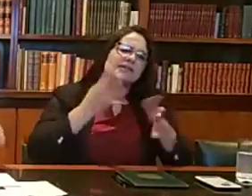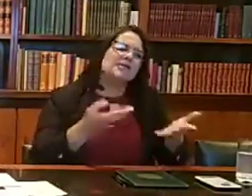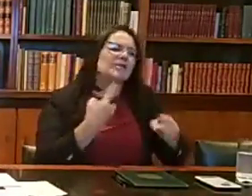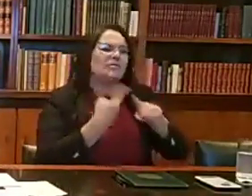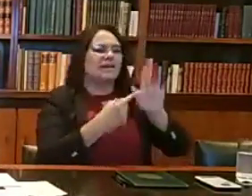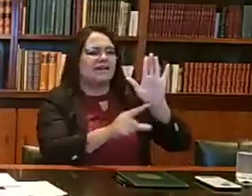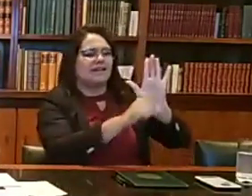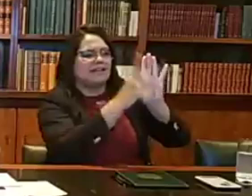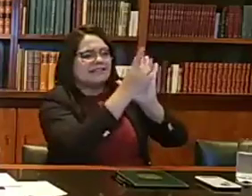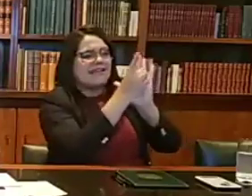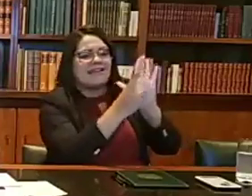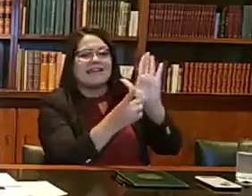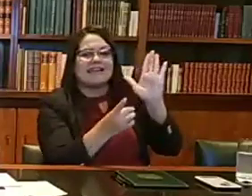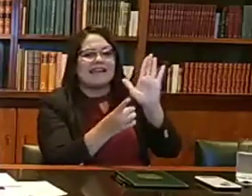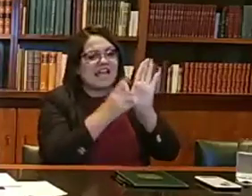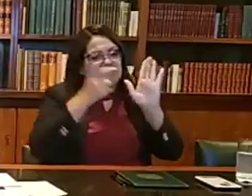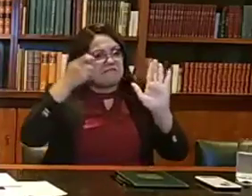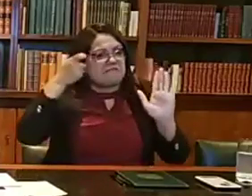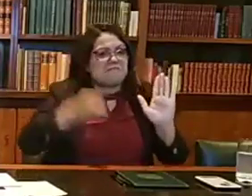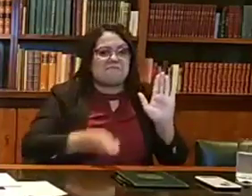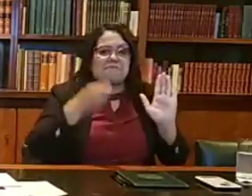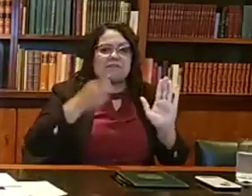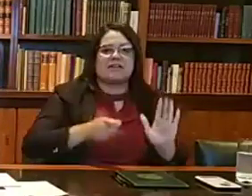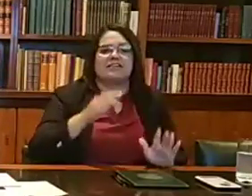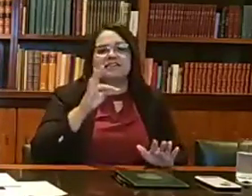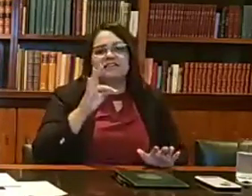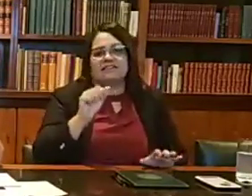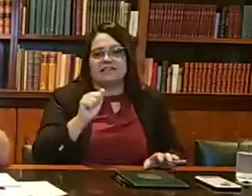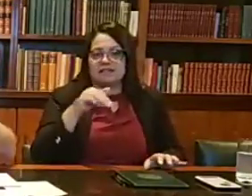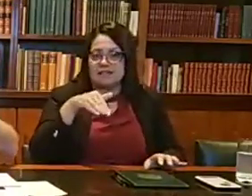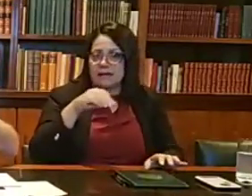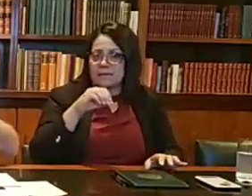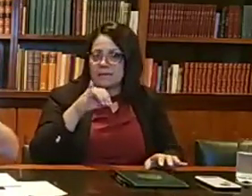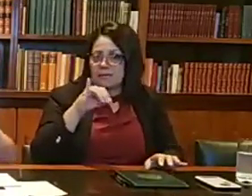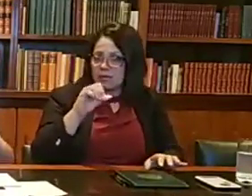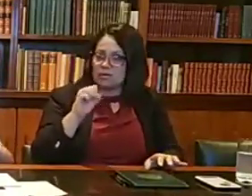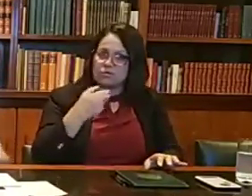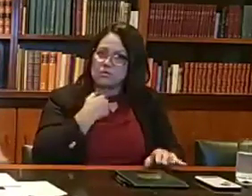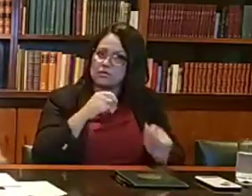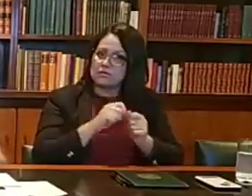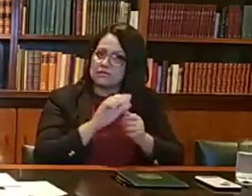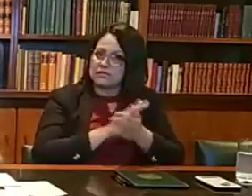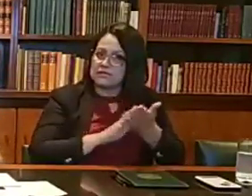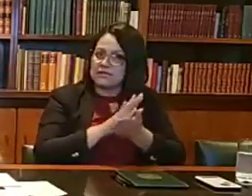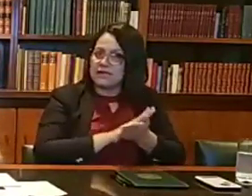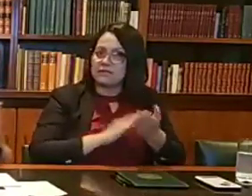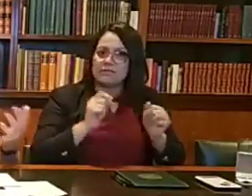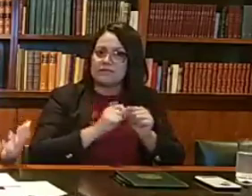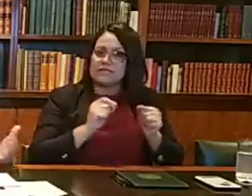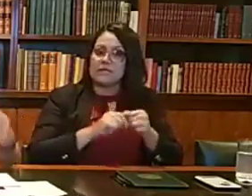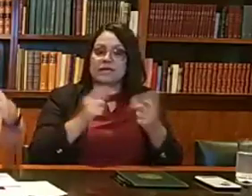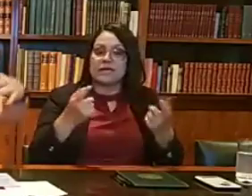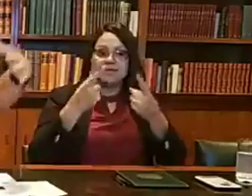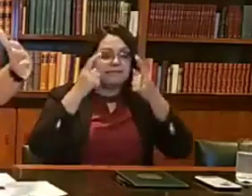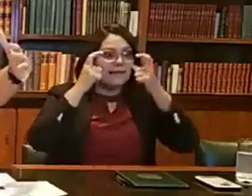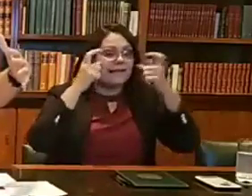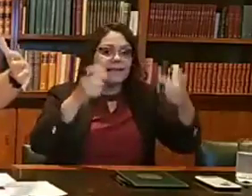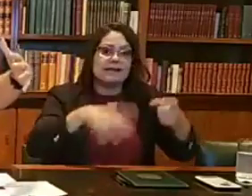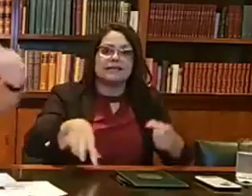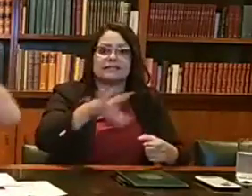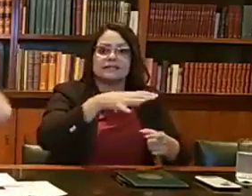revoga o decreto da estação ecológica de Tamoios, para que ali seja criada uma área de interesse turístico, que se